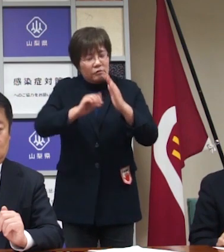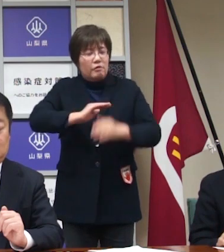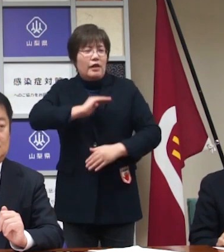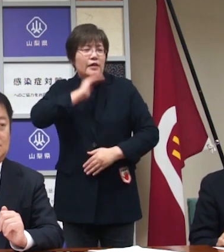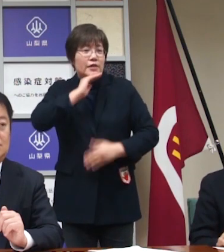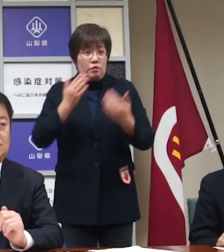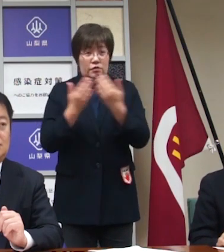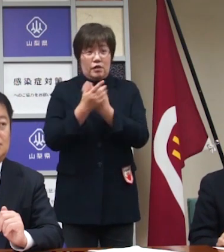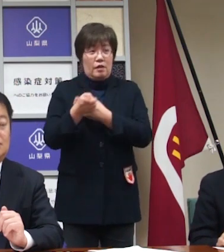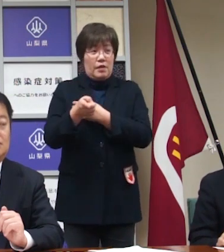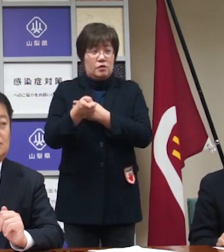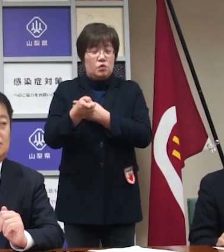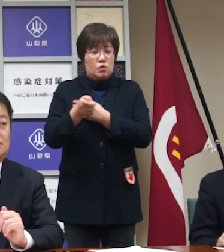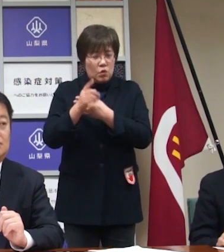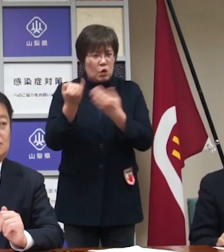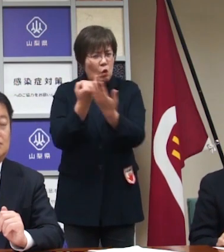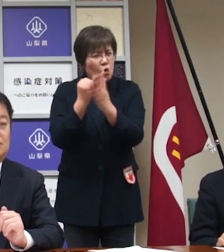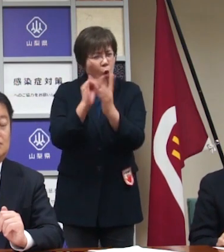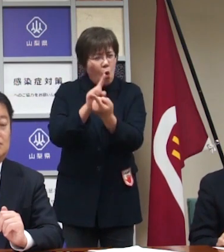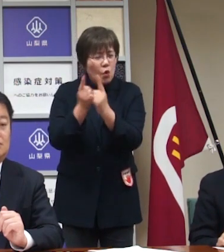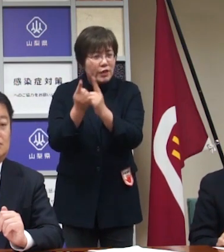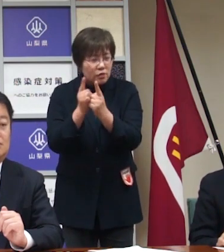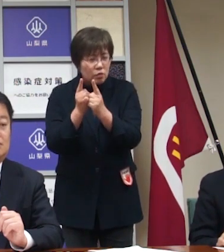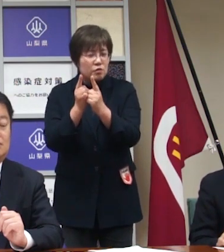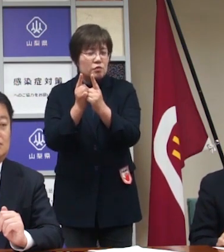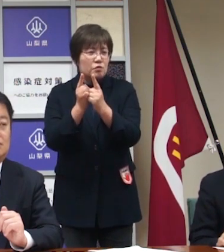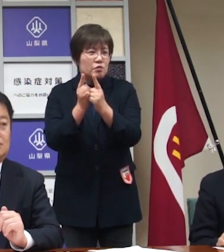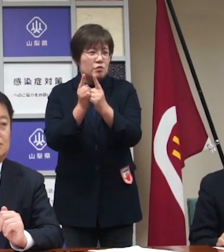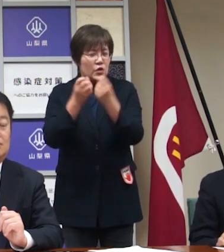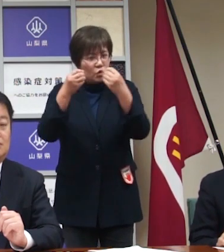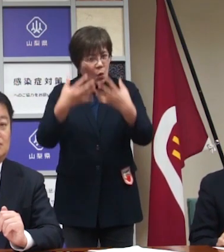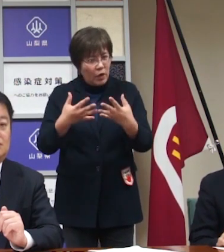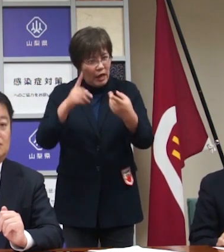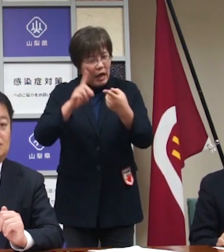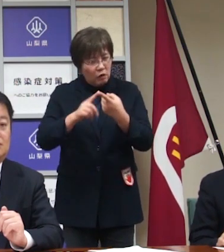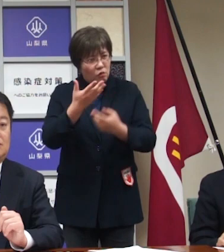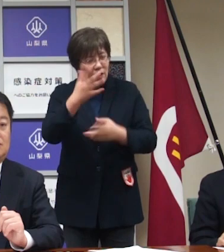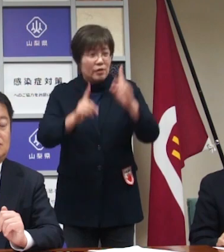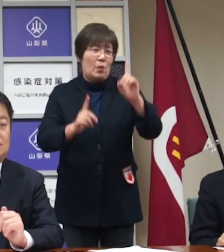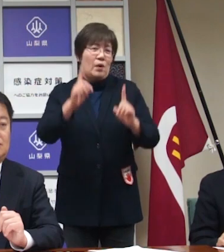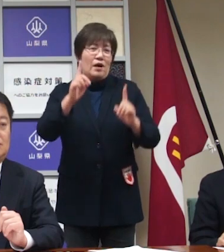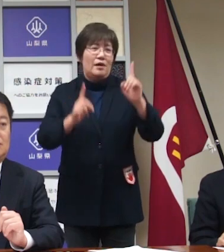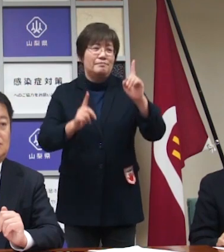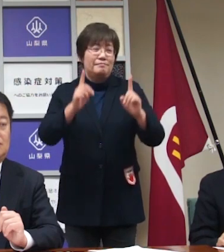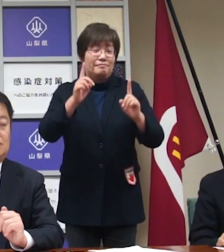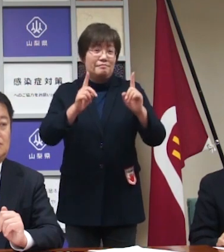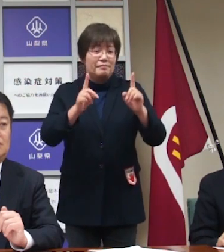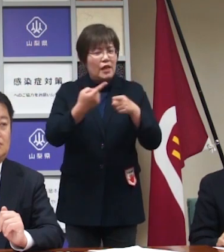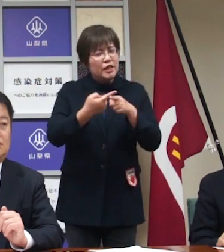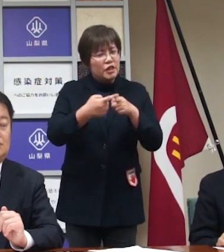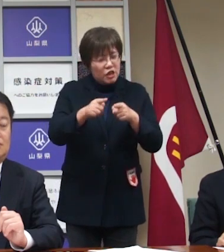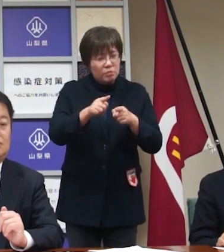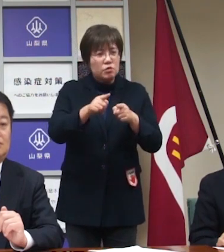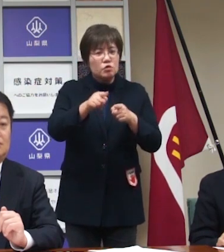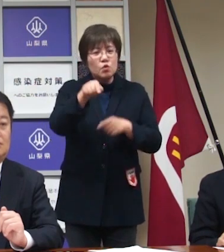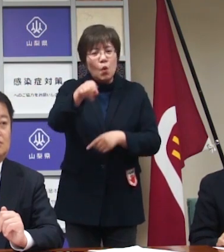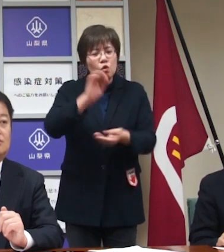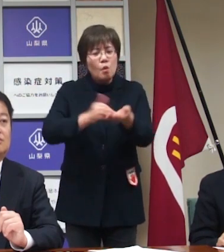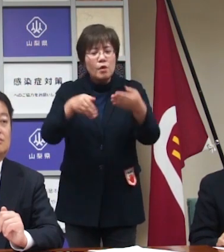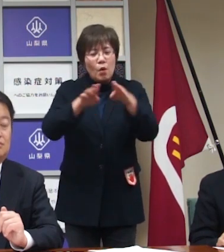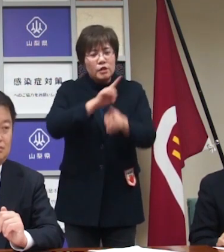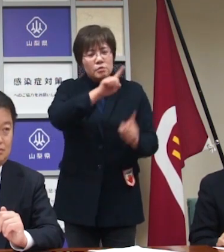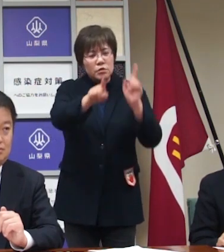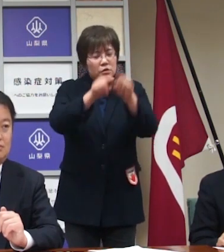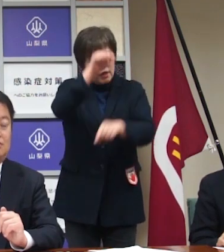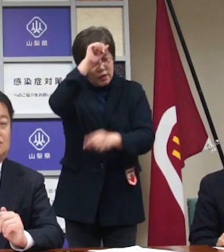厚接触者に該当するのかどうかということを一部はその患者さん方については分かっている部